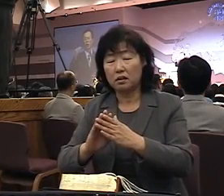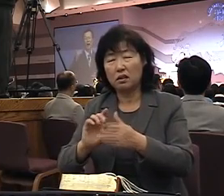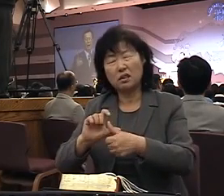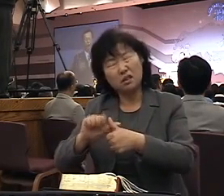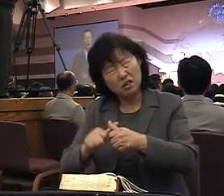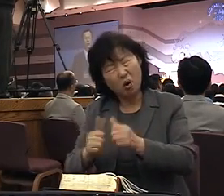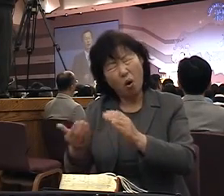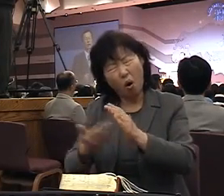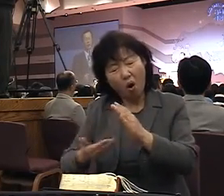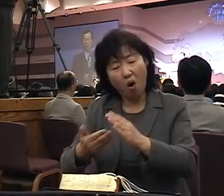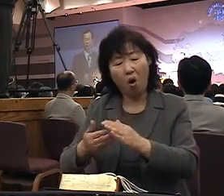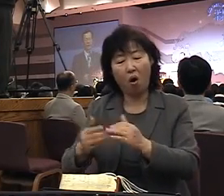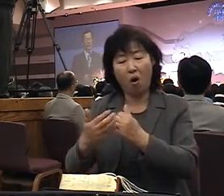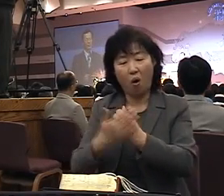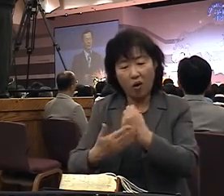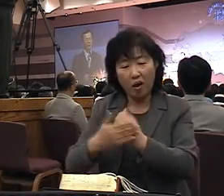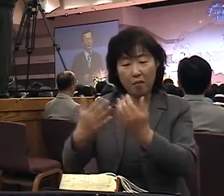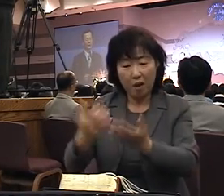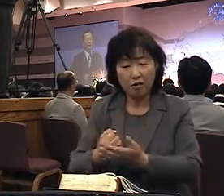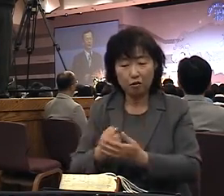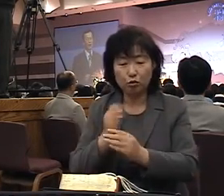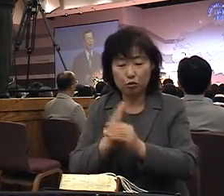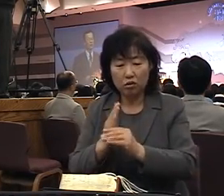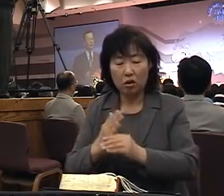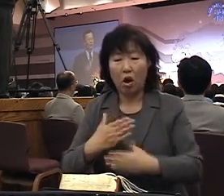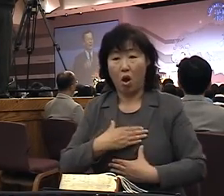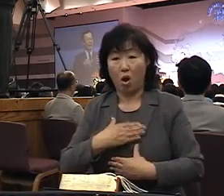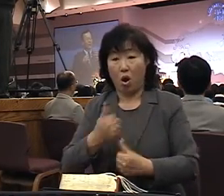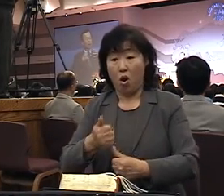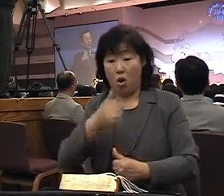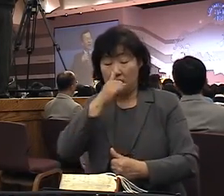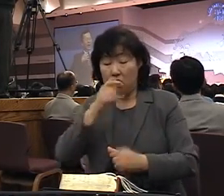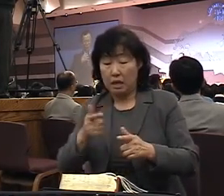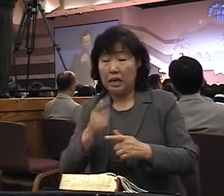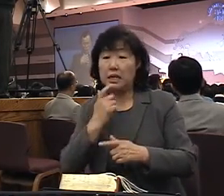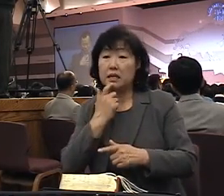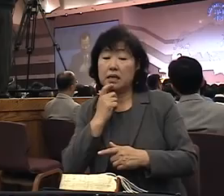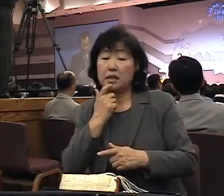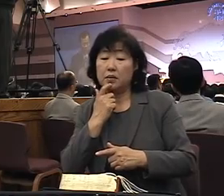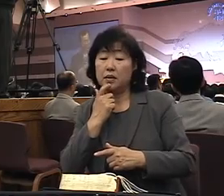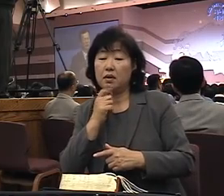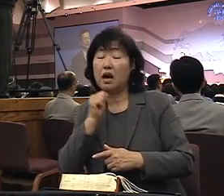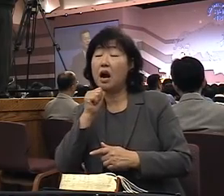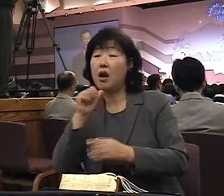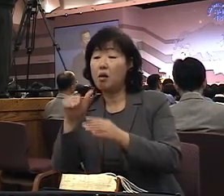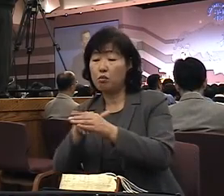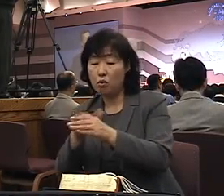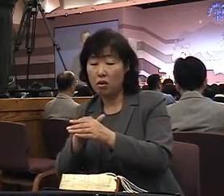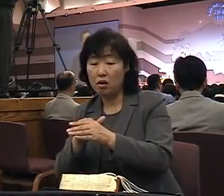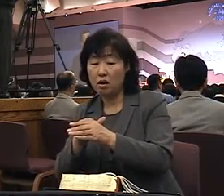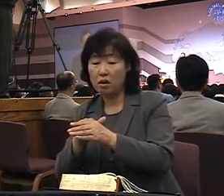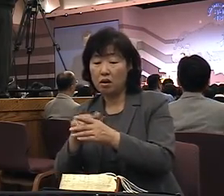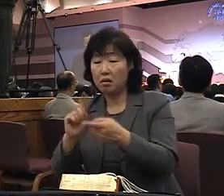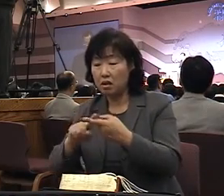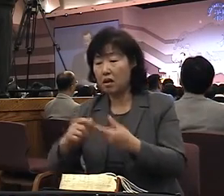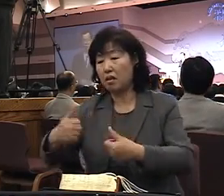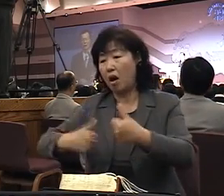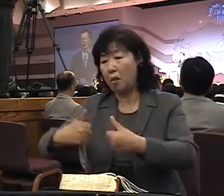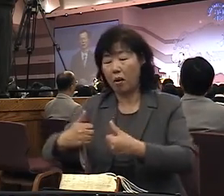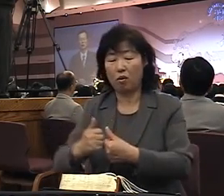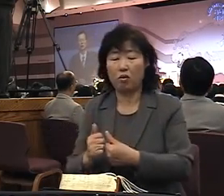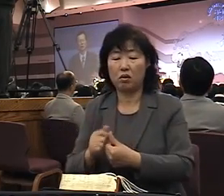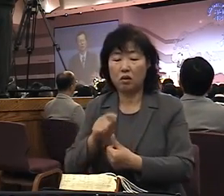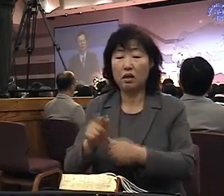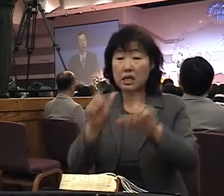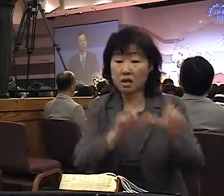있지 못하고 안주해버리니까 어떻게 되죠? 야곱은 다시 그 가나안 문화권에 타협하기 시작합니다. 거기서 살다가